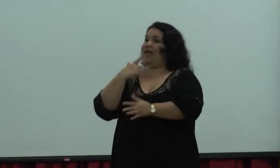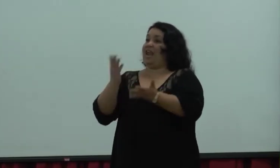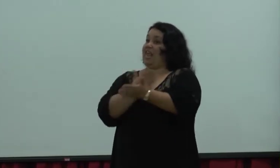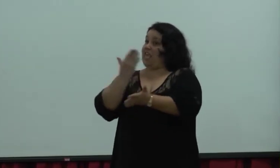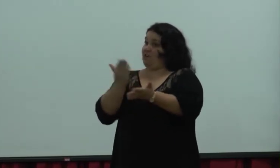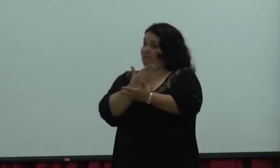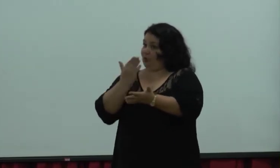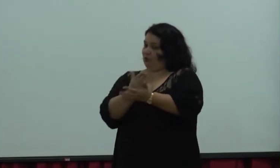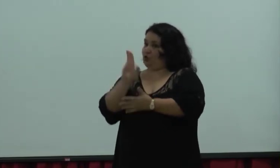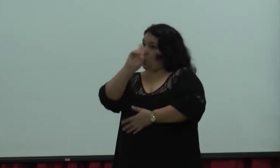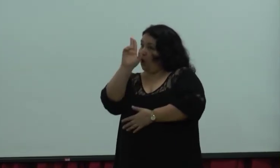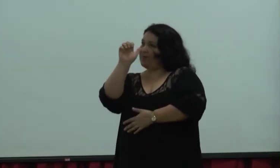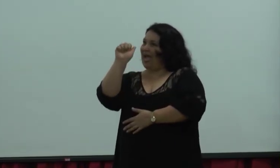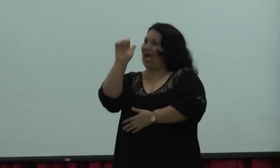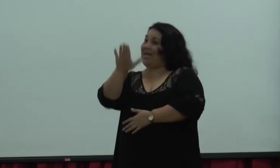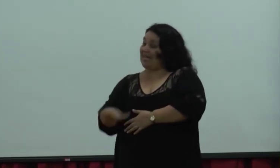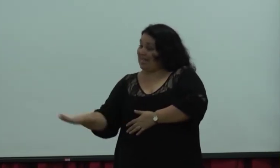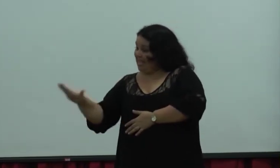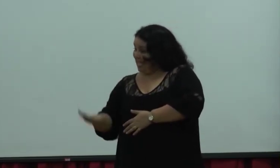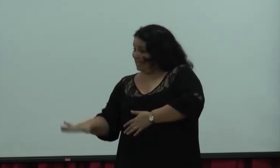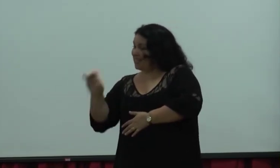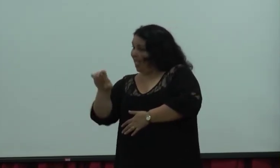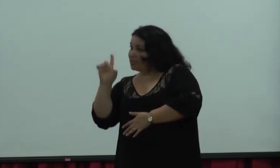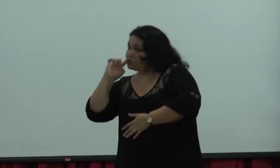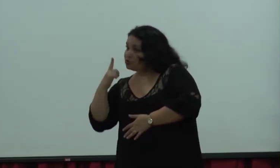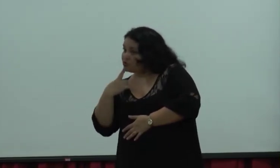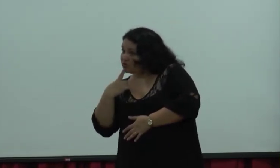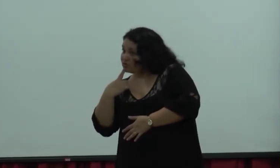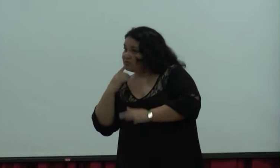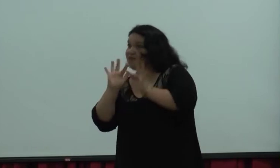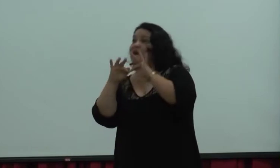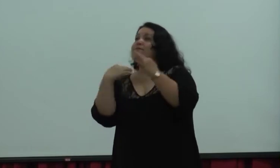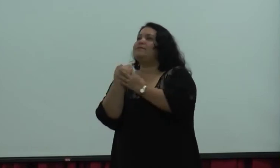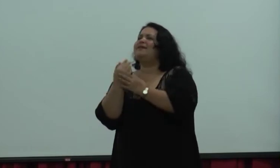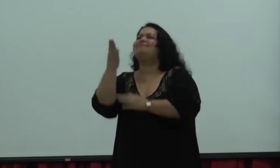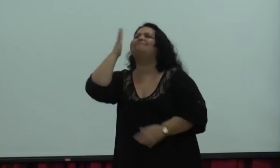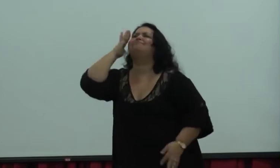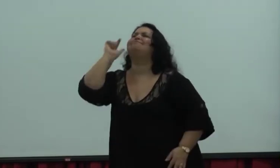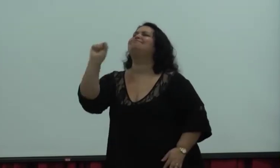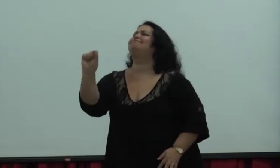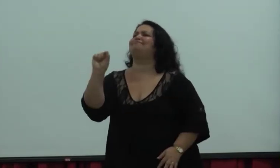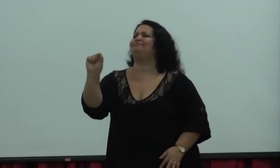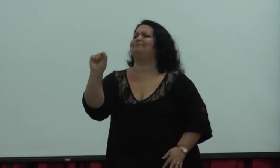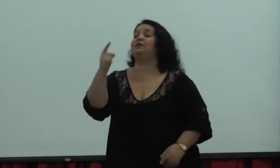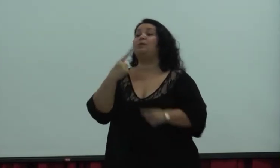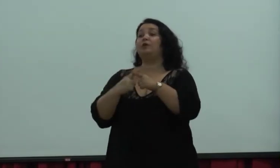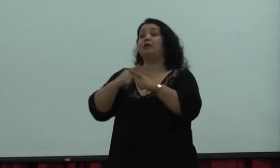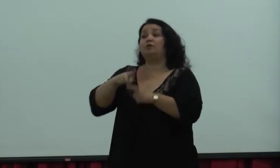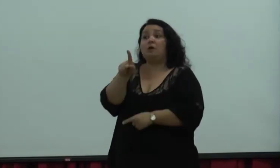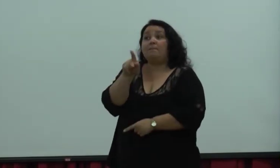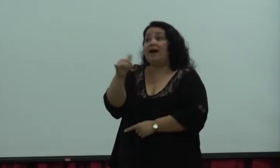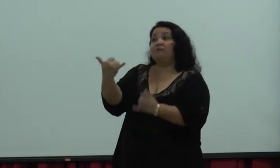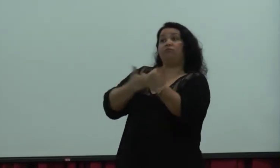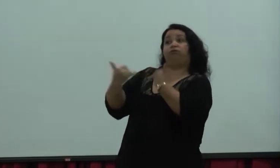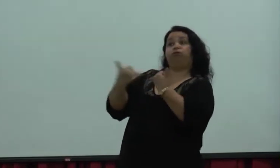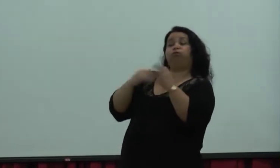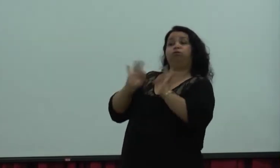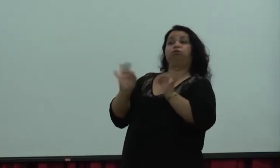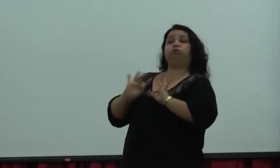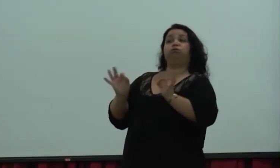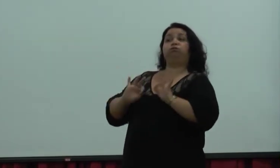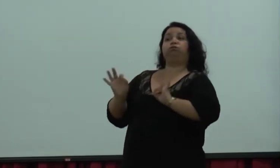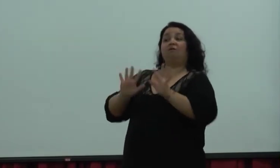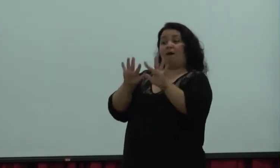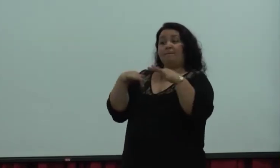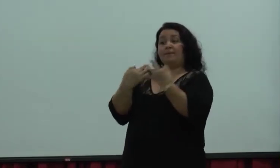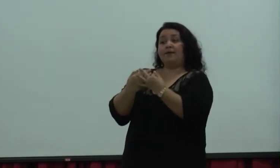é Surda, a Família Quer Saber. Porque os pais não são informados. Então, o que acontece?